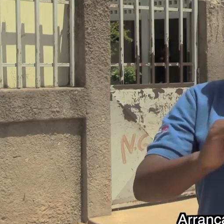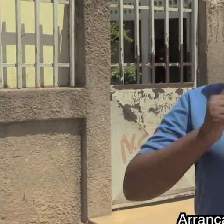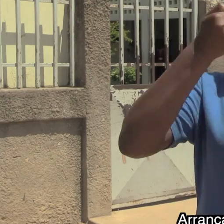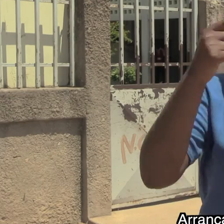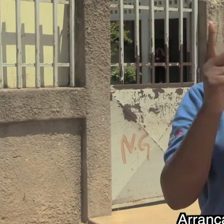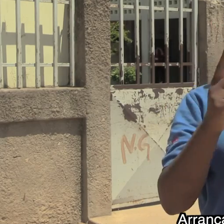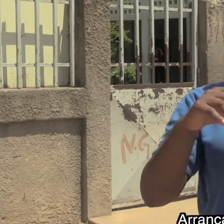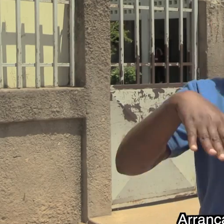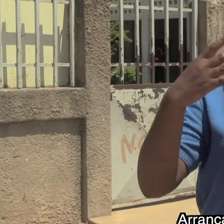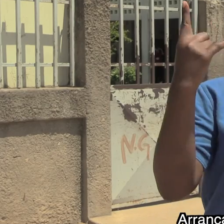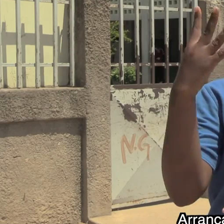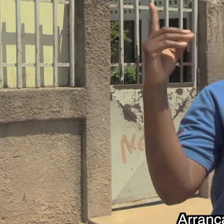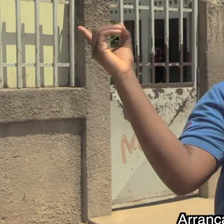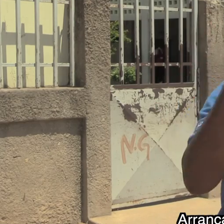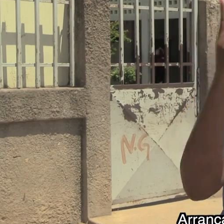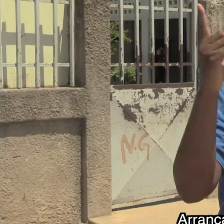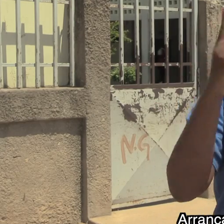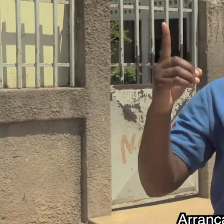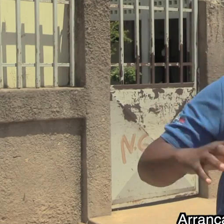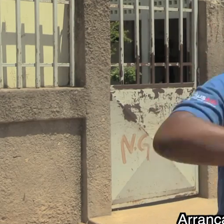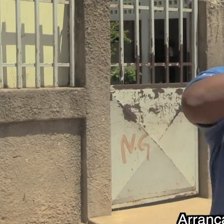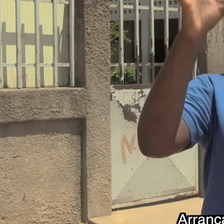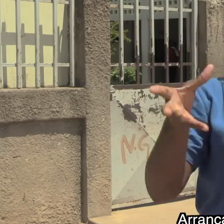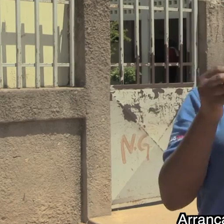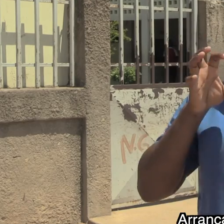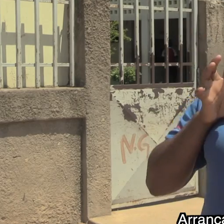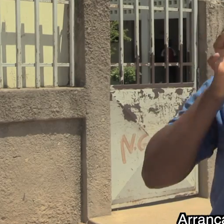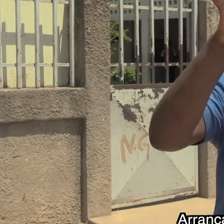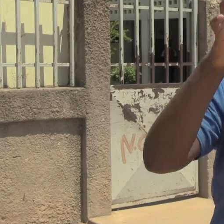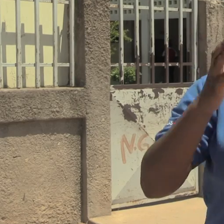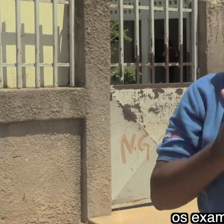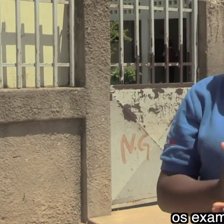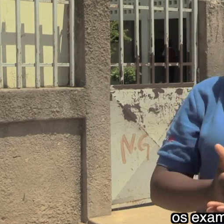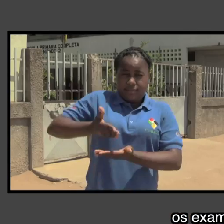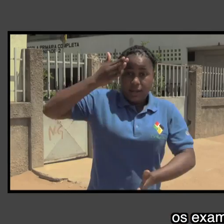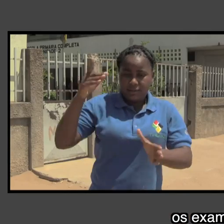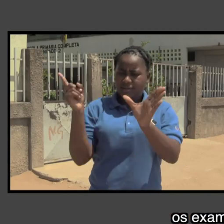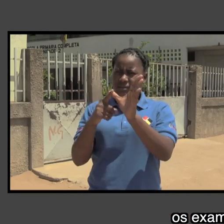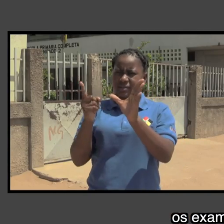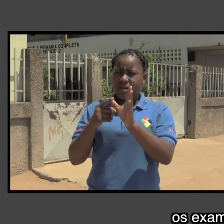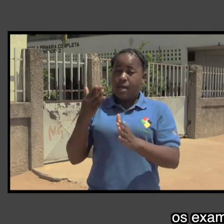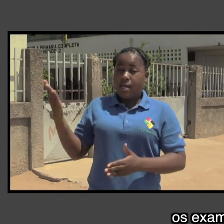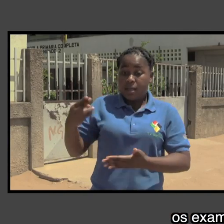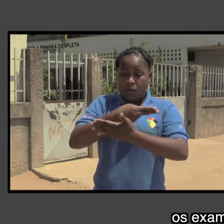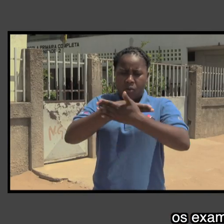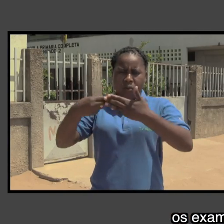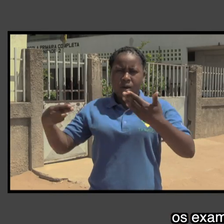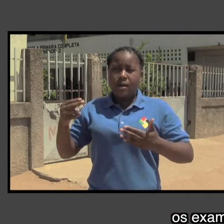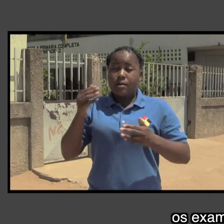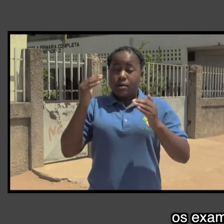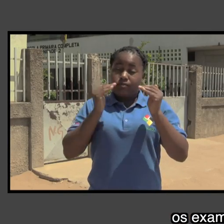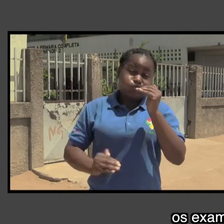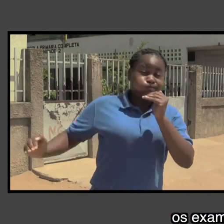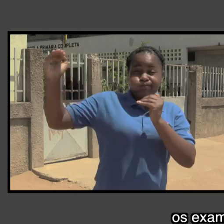Arrancam na próxima quarta-feira, 14 de dezembro, em todo o país, os exames da segunda chamada do ensino